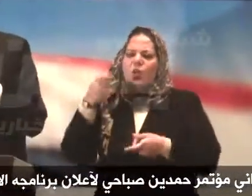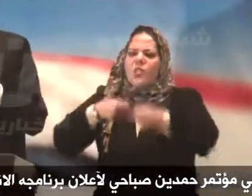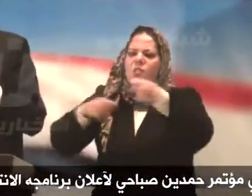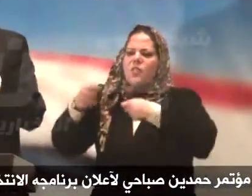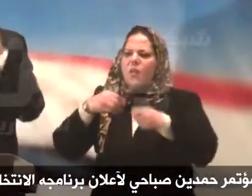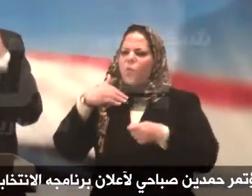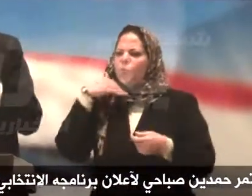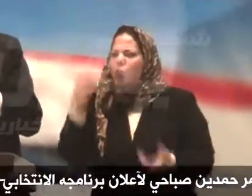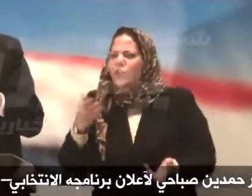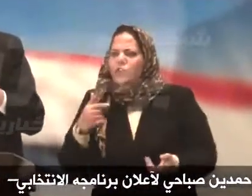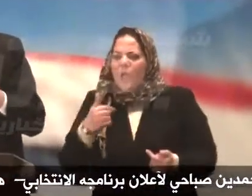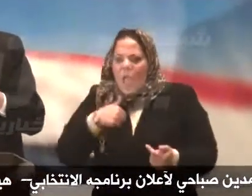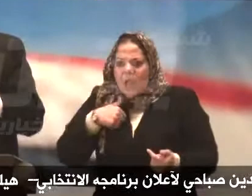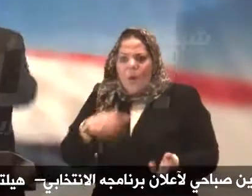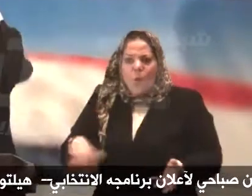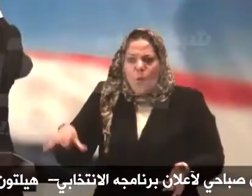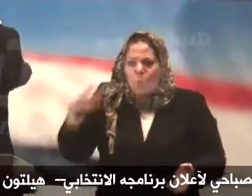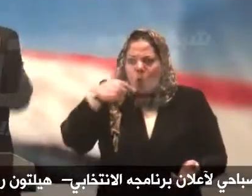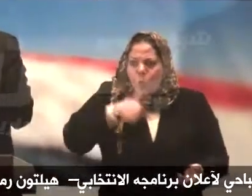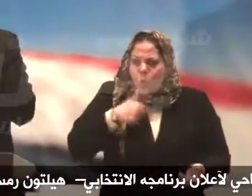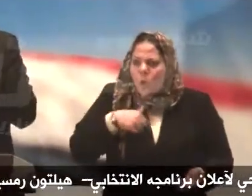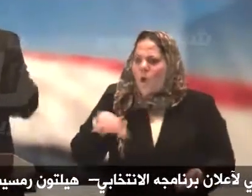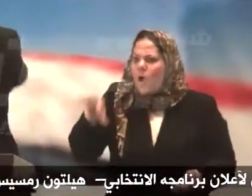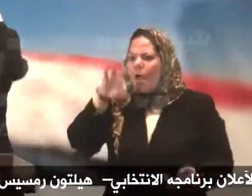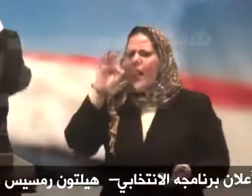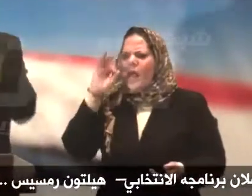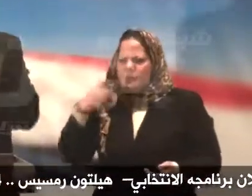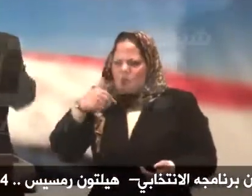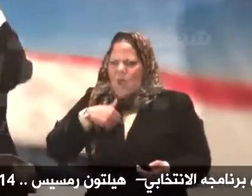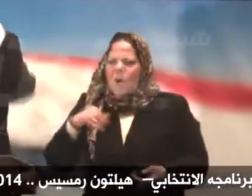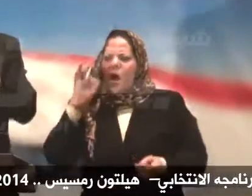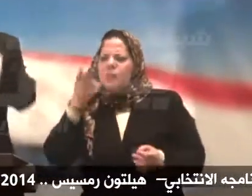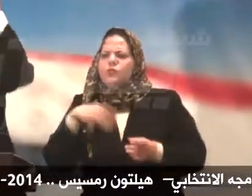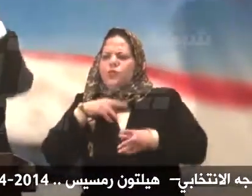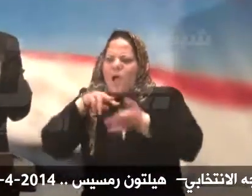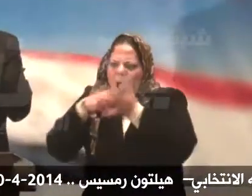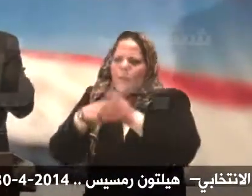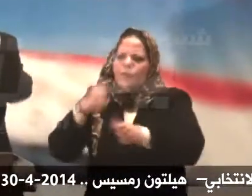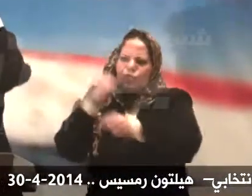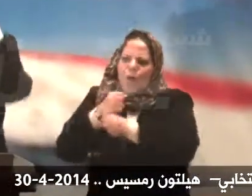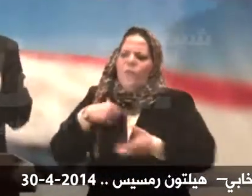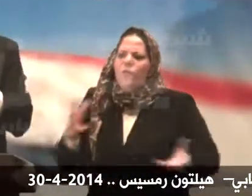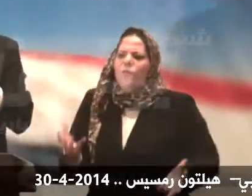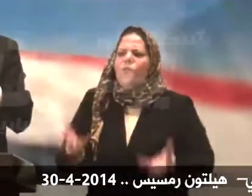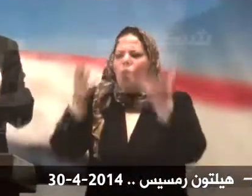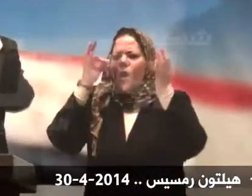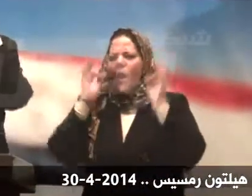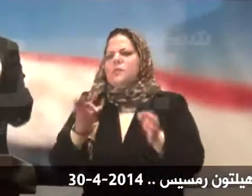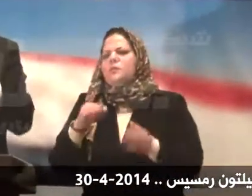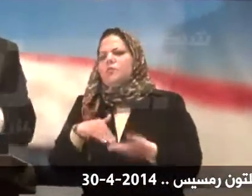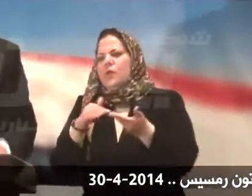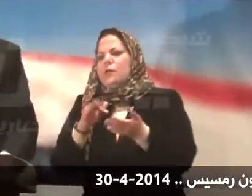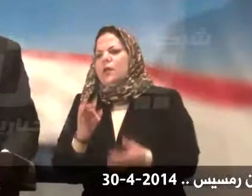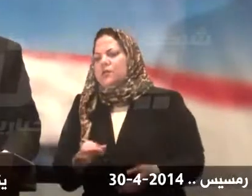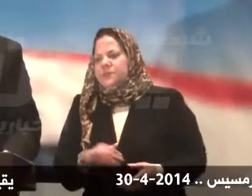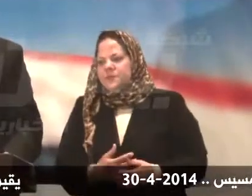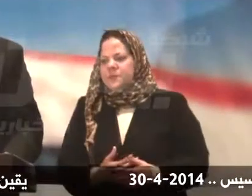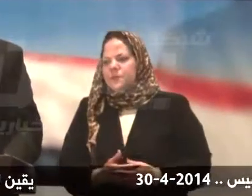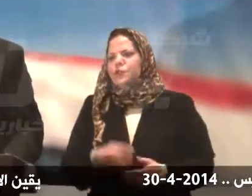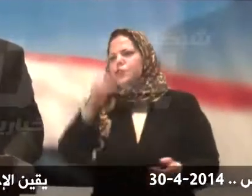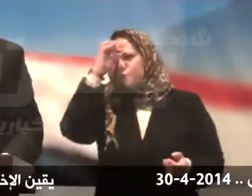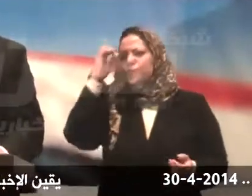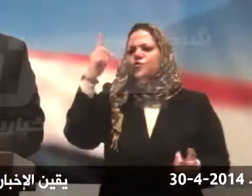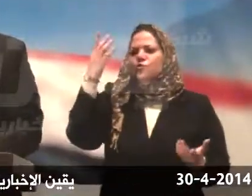عنها. احنا أكتر، احنا أغلبية نستطيع أن ننتصر في هذه المعركة بإذن